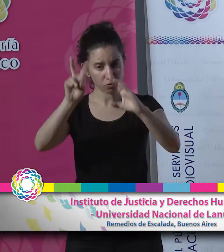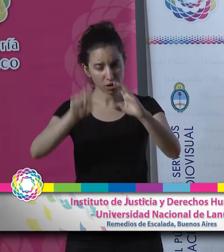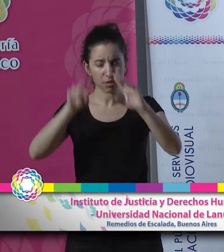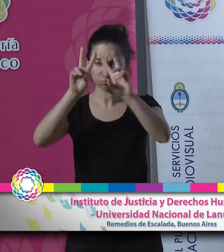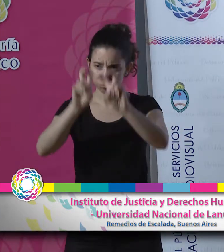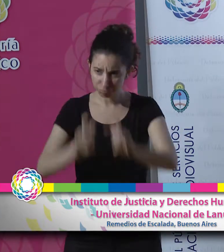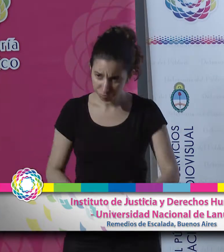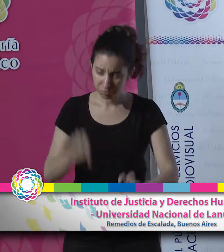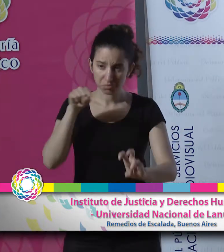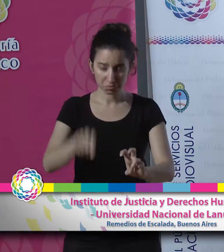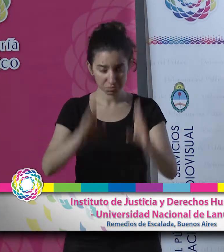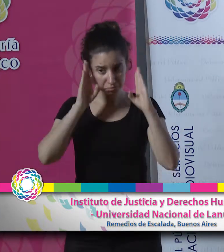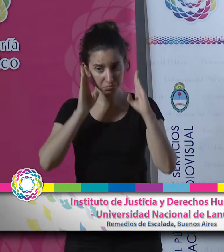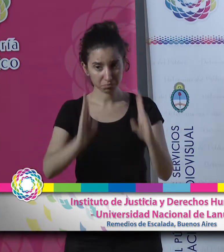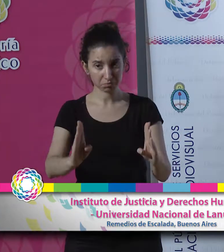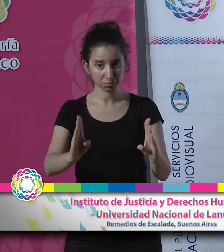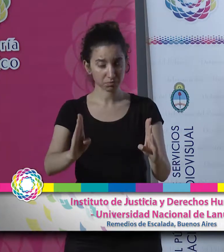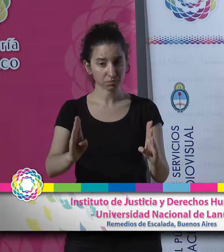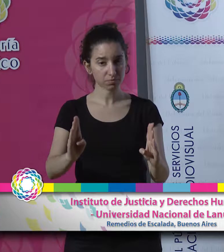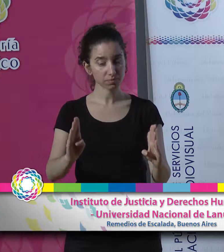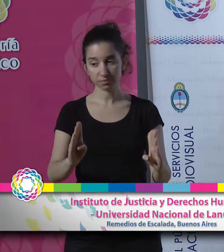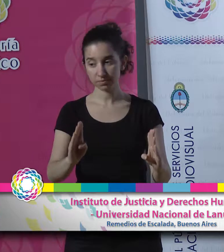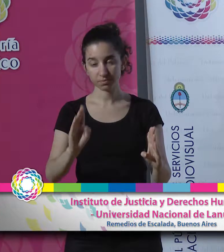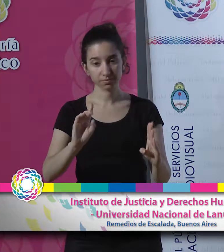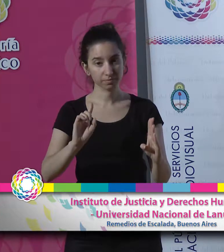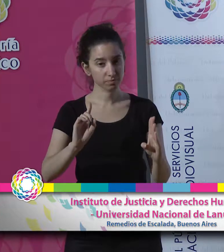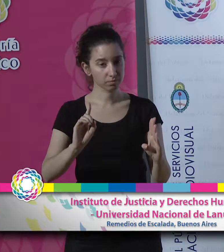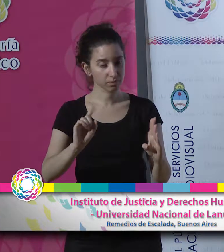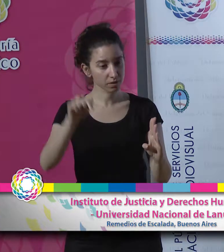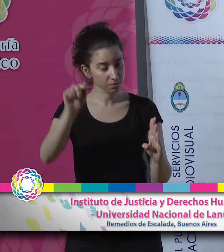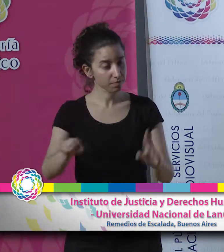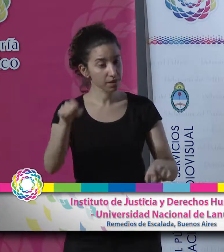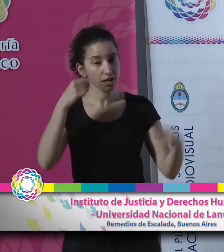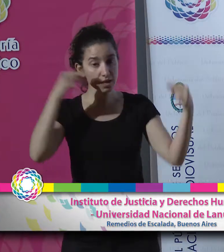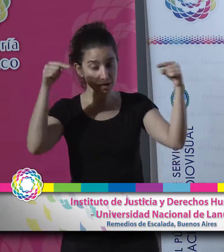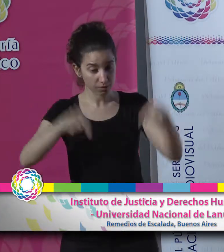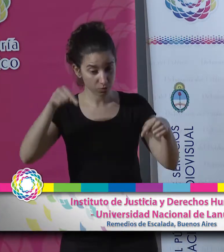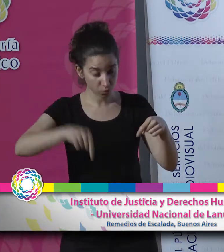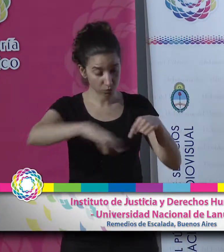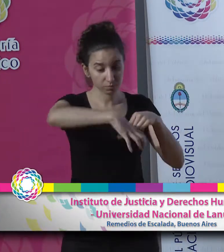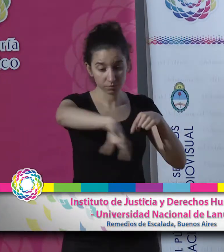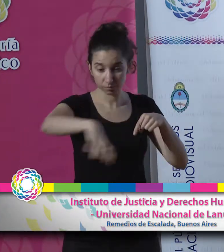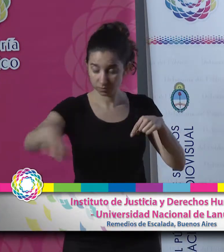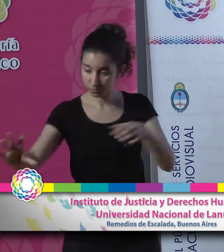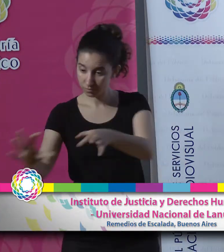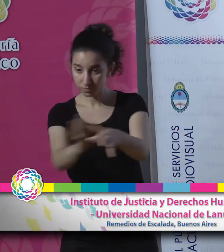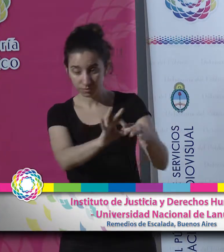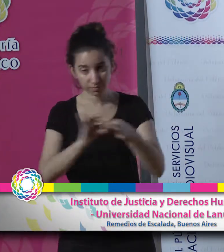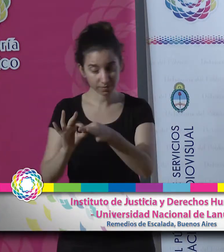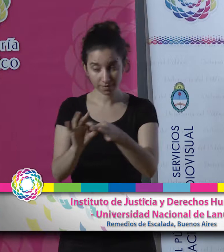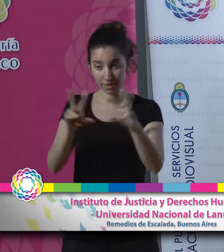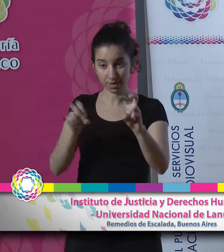tratamos y abordamos de hecho la el instituto coordina junto con las otras áreas está estos temas